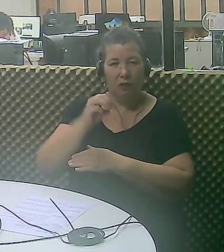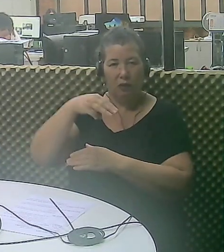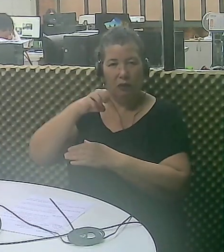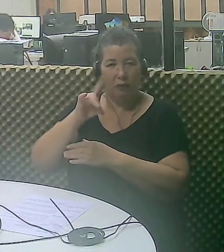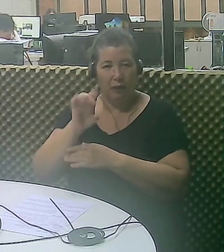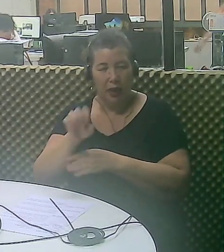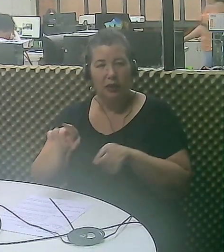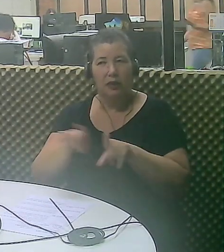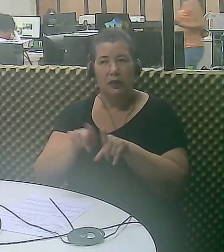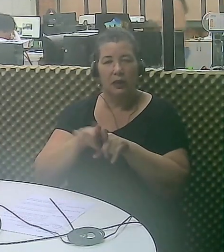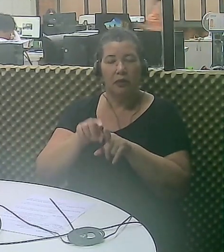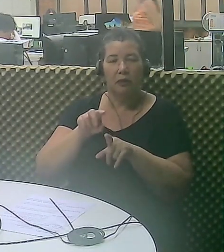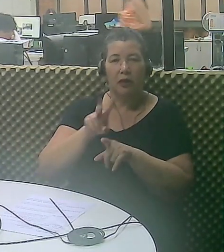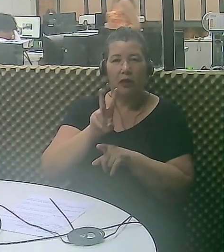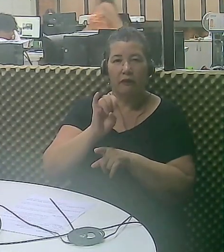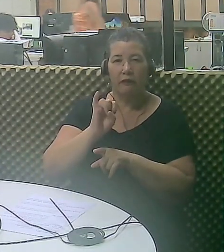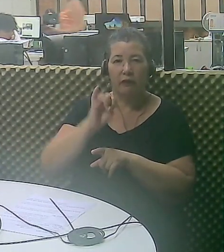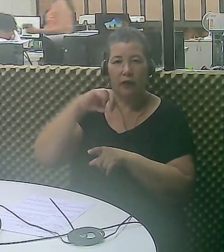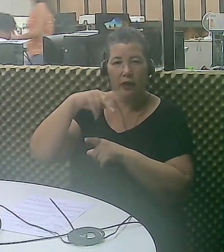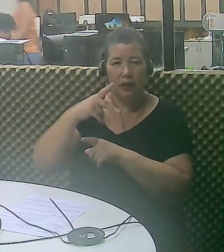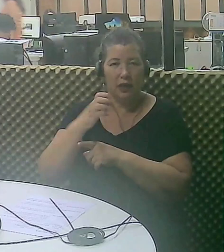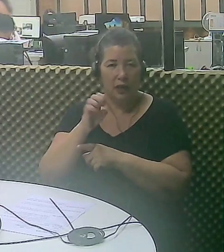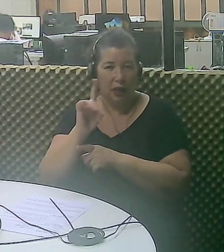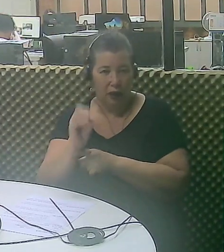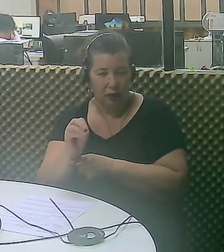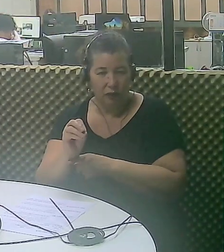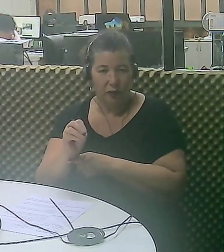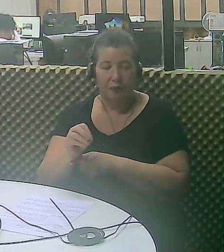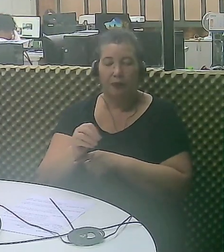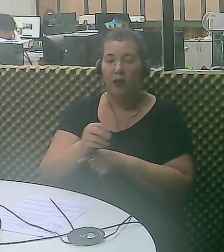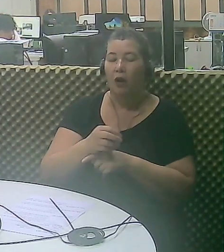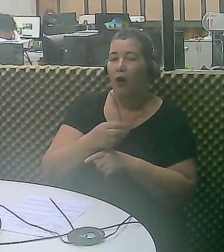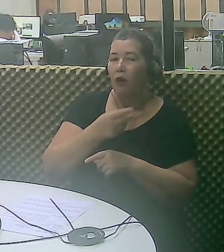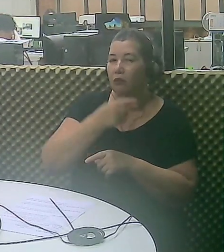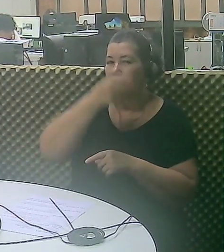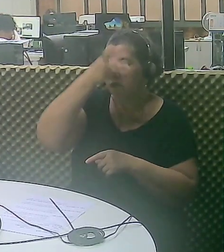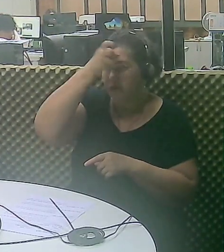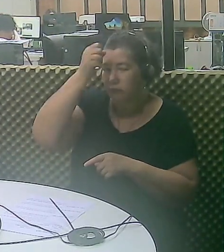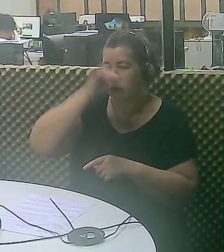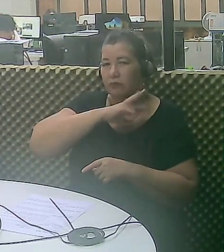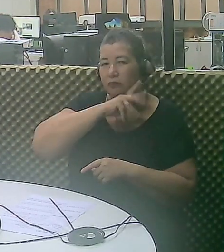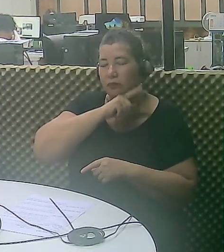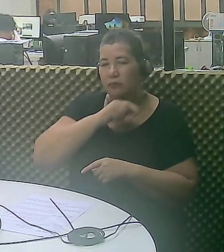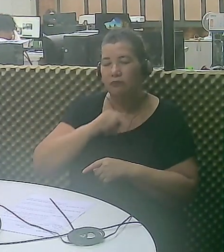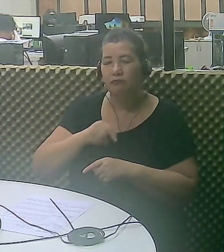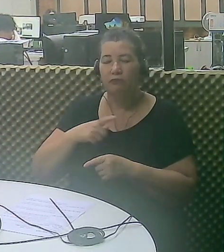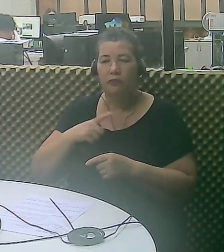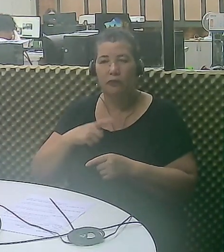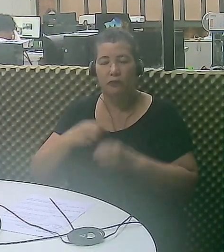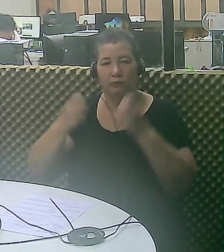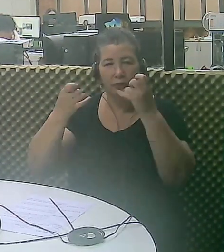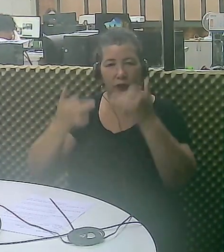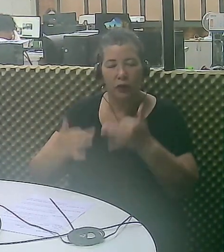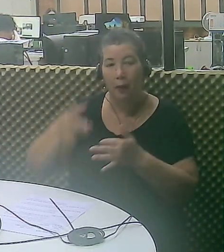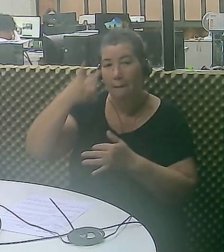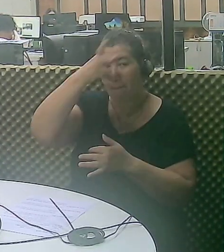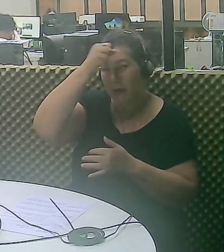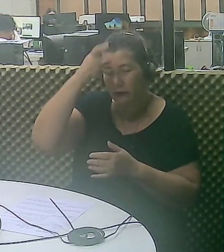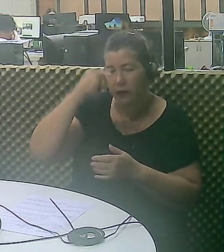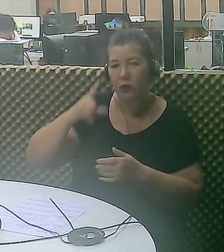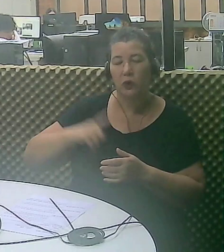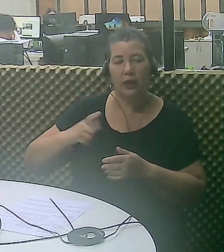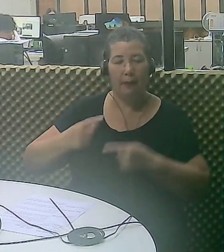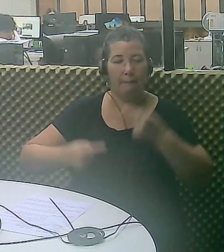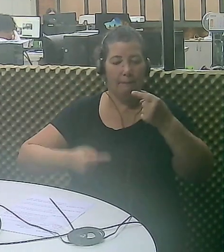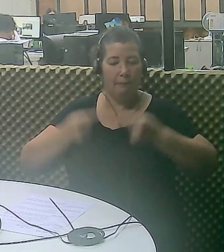na região sul da cidade. Durante a visita, o prefeito Aldelmo Leão destacou que a Prefeitura de Uberlândia atua com políticas públicas